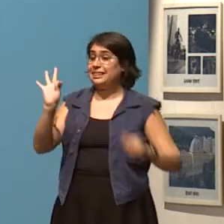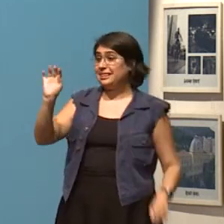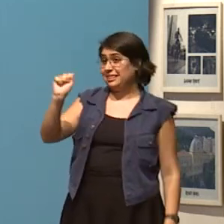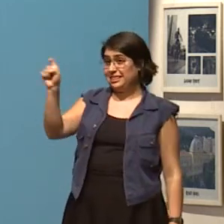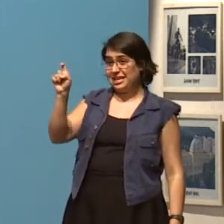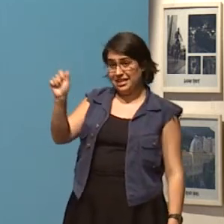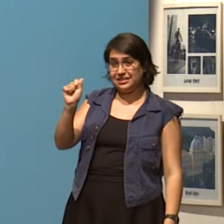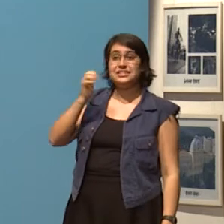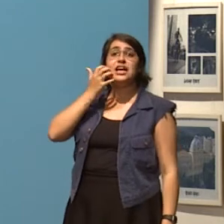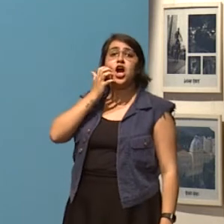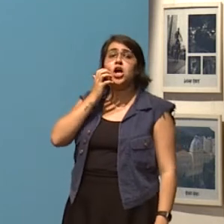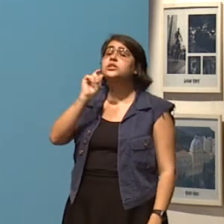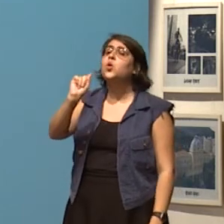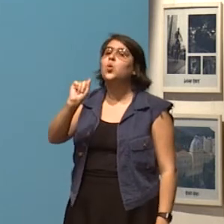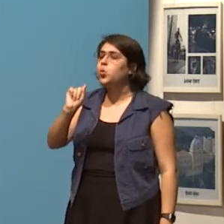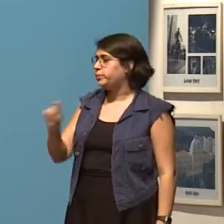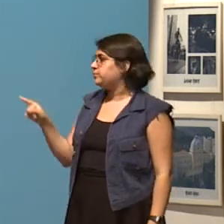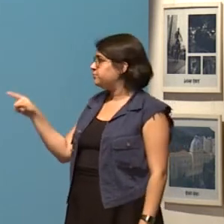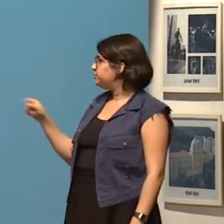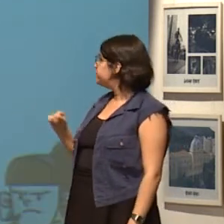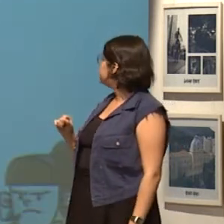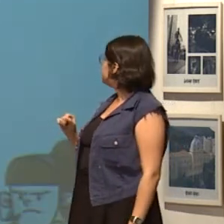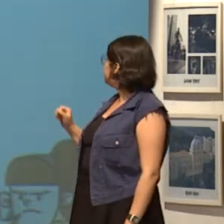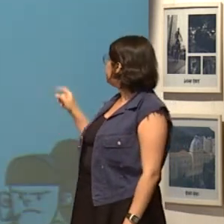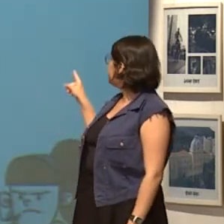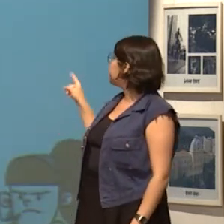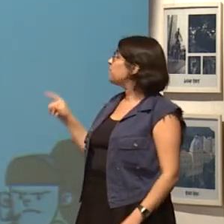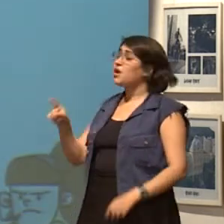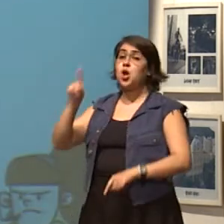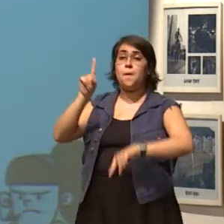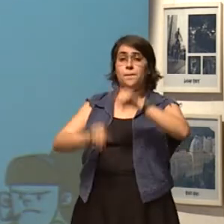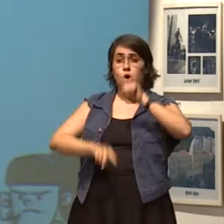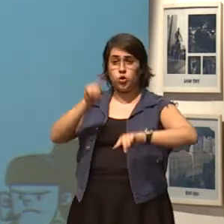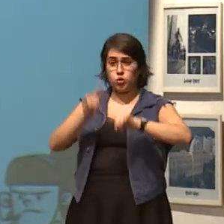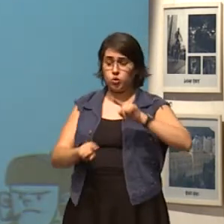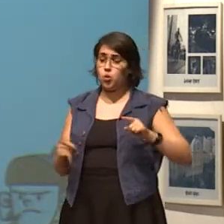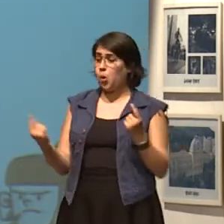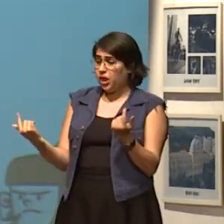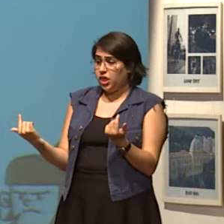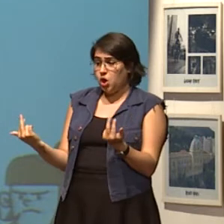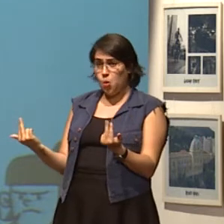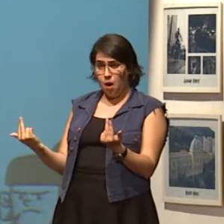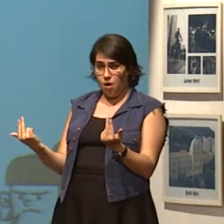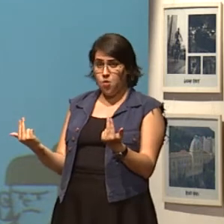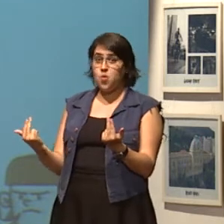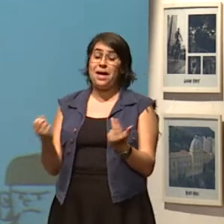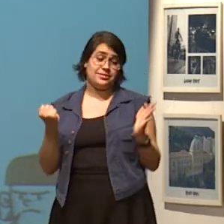Não? A taxa rosa significa que a mulher,